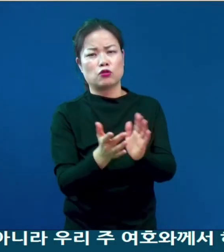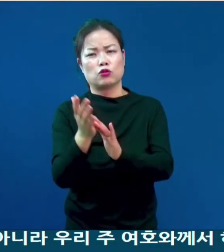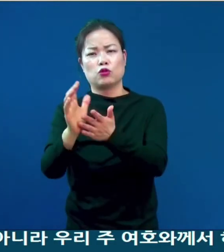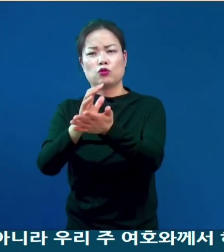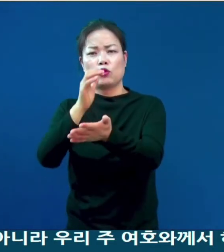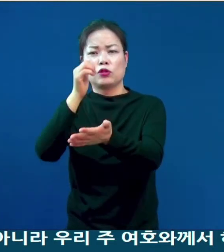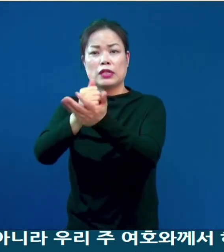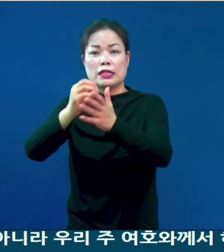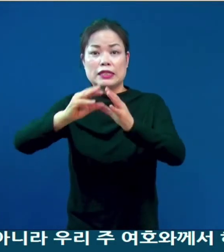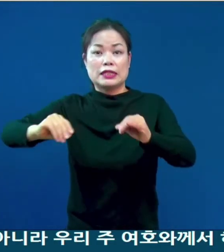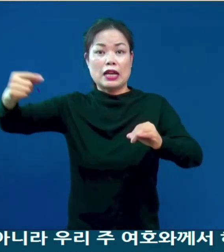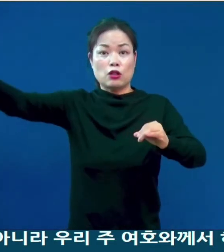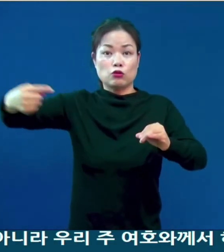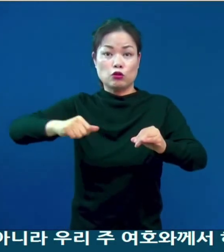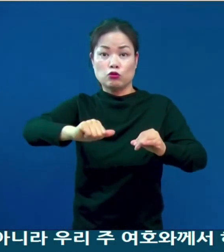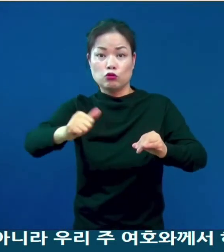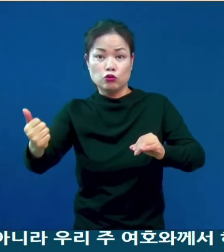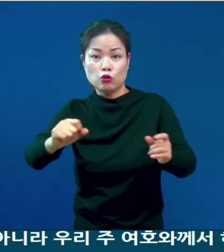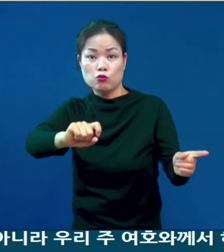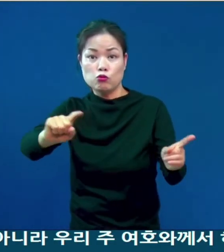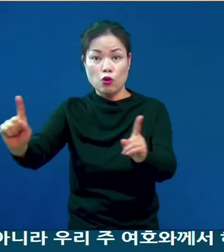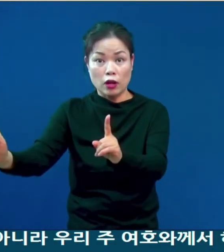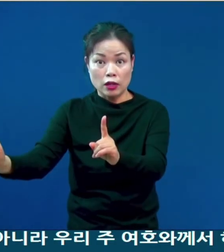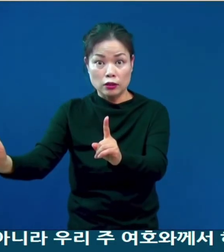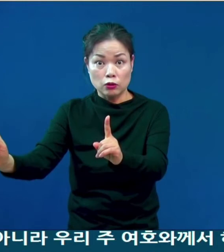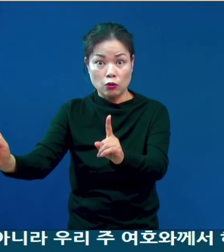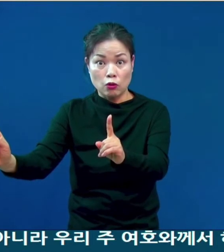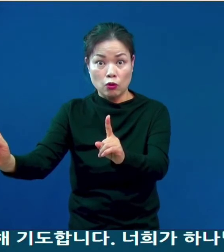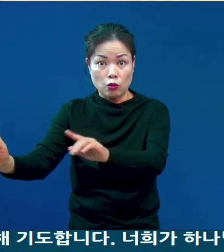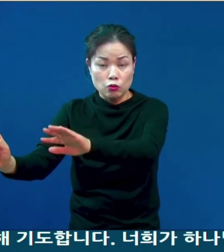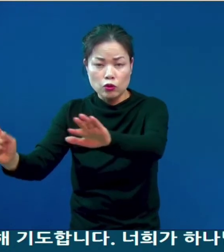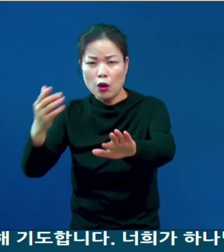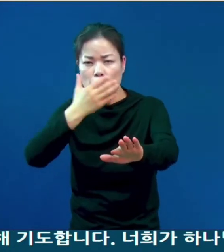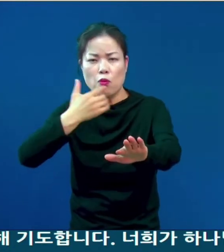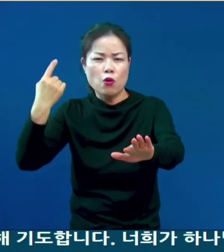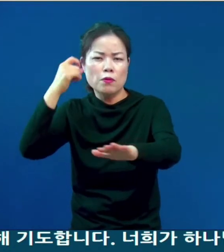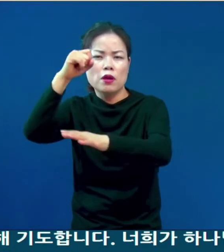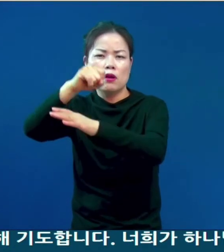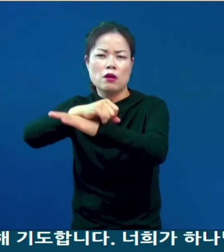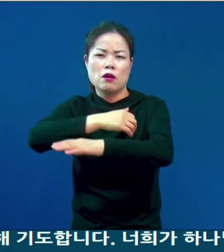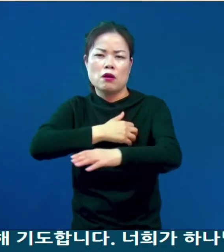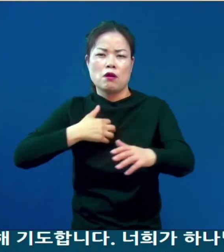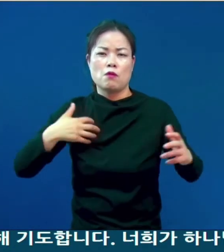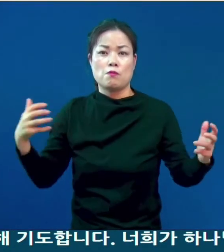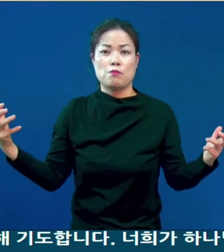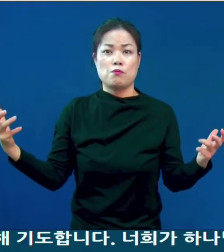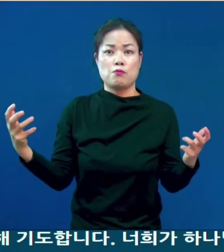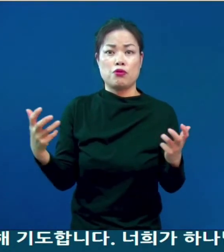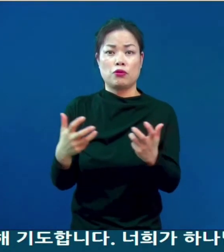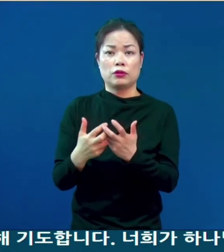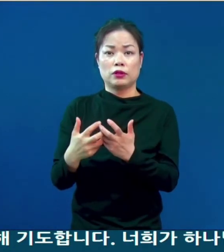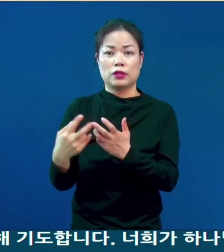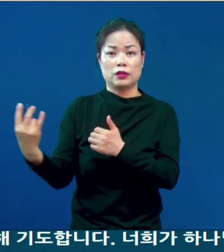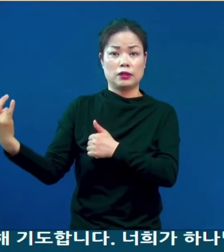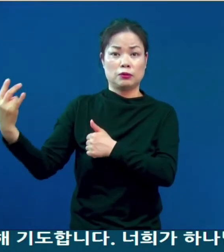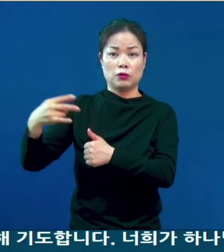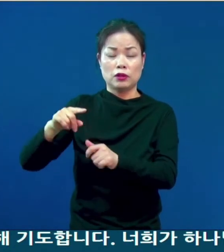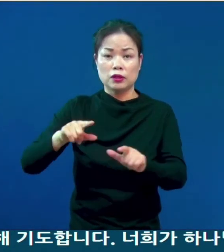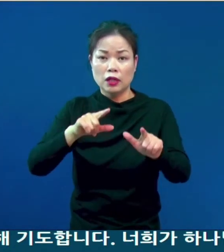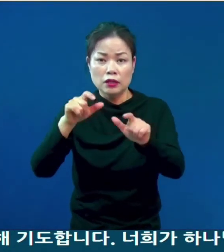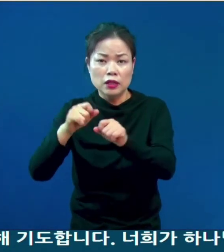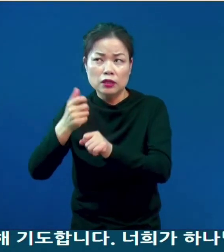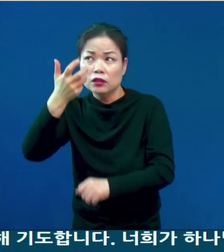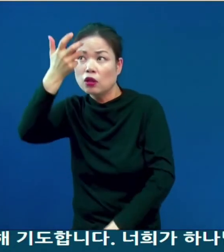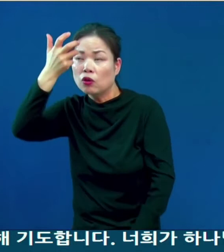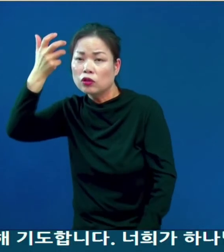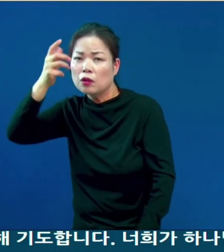예수 그리스도 이 땅에 오셔서 죽으시고 부활하시고 우리에게 복음의 의미를 풍성히 계시해 준 이 시대를 살아갑니다. 성령이